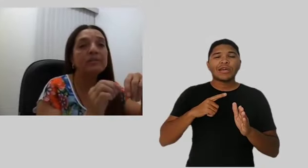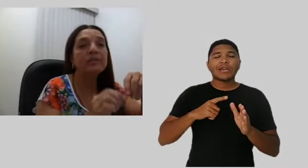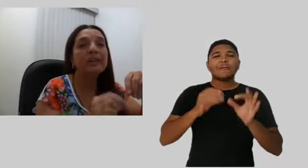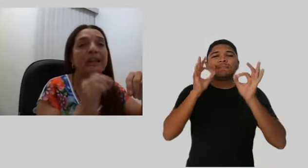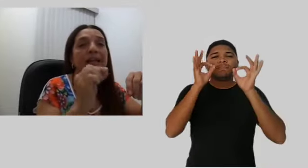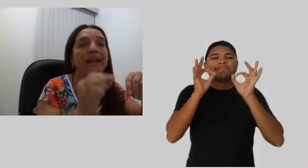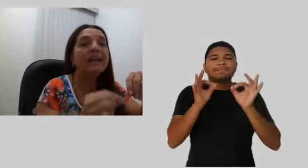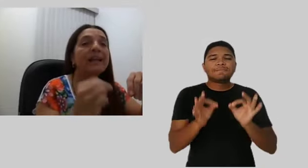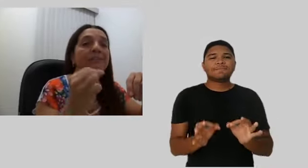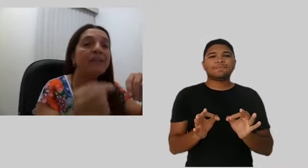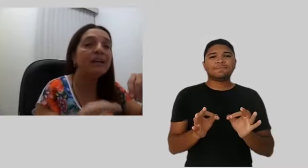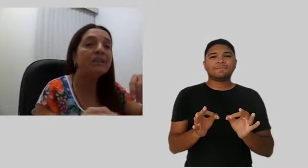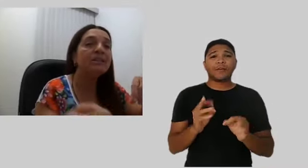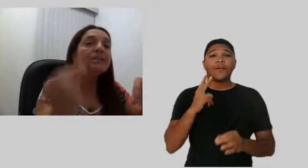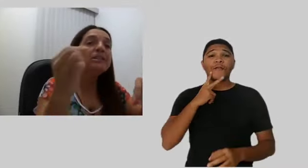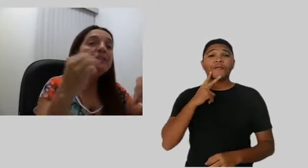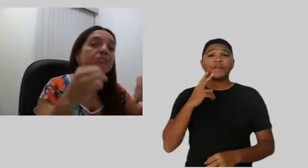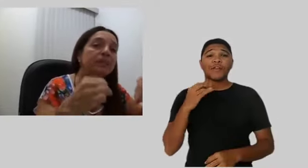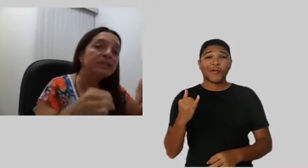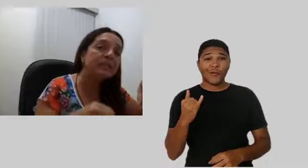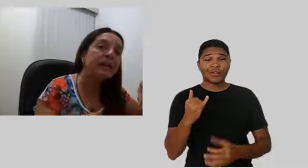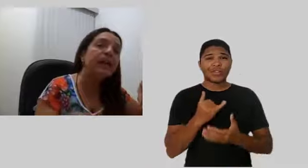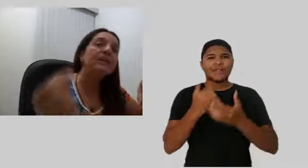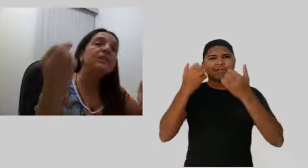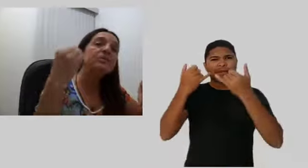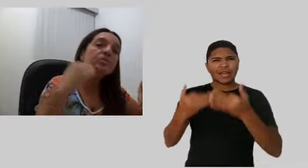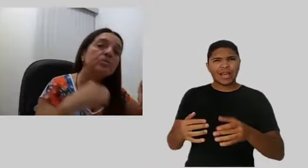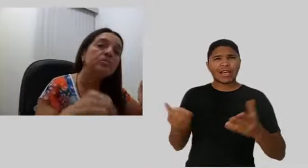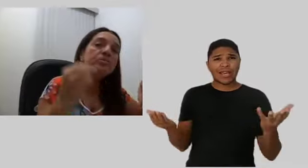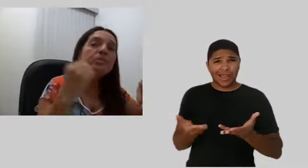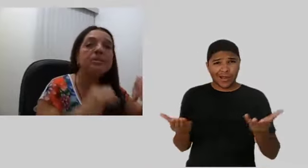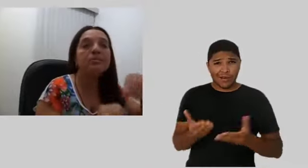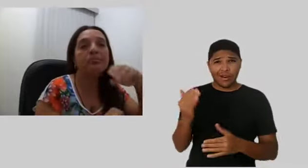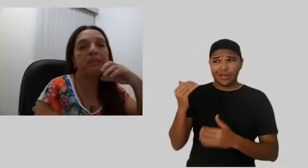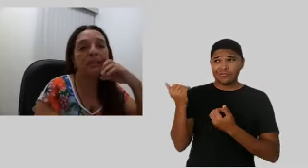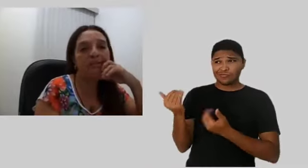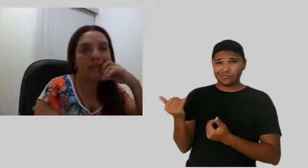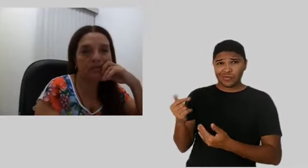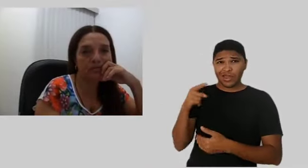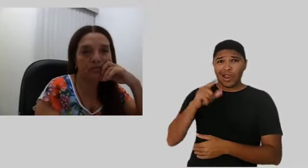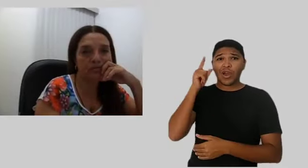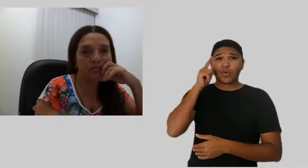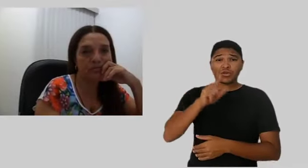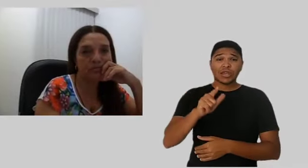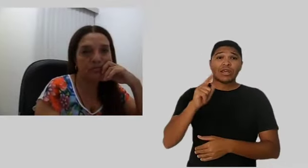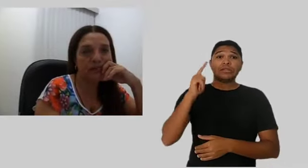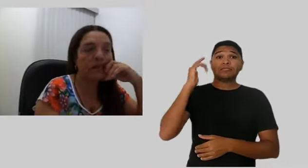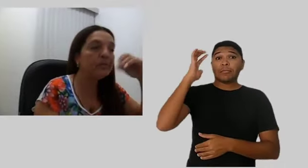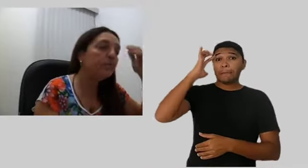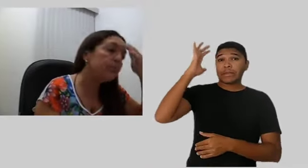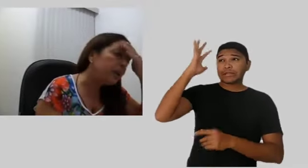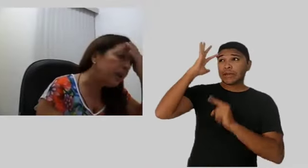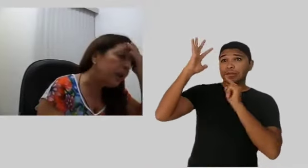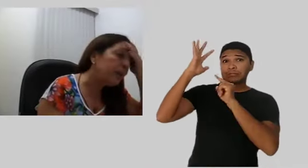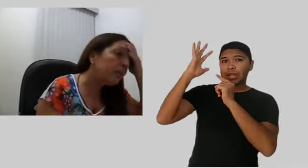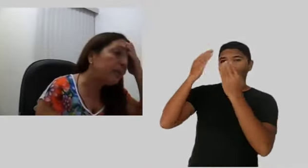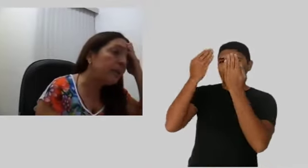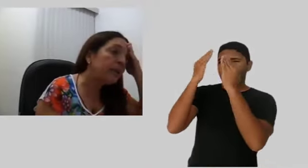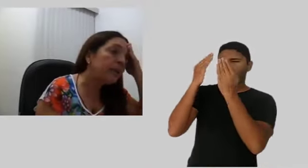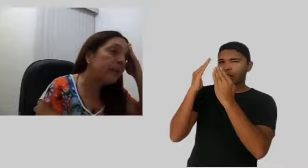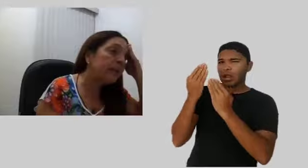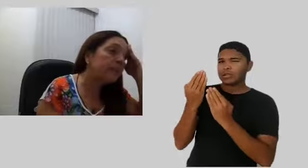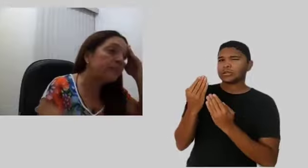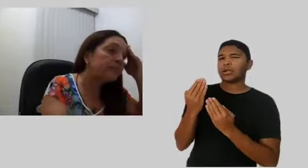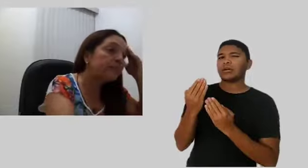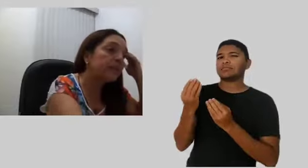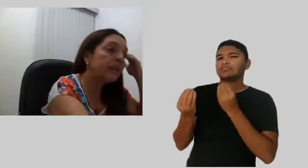que a criança agora ela é capaz de pensar sobre o seu pensamento, certo?